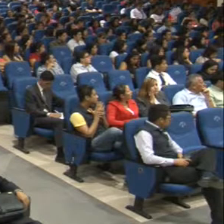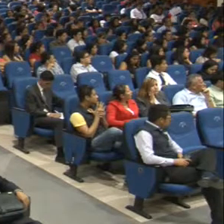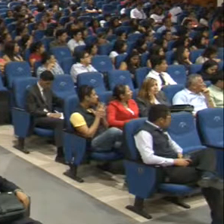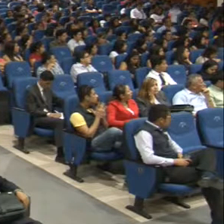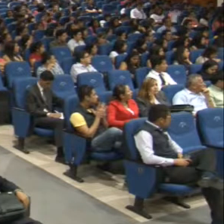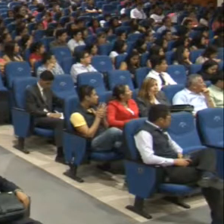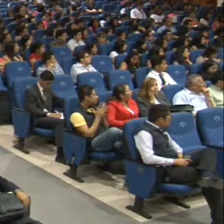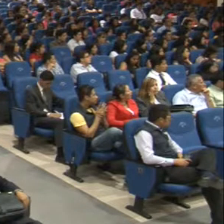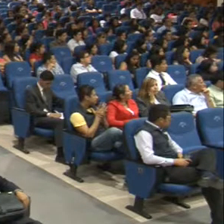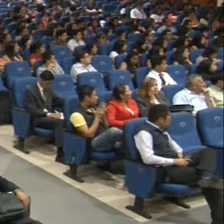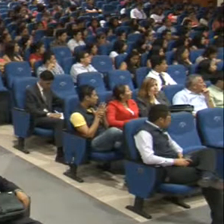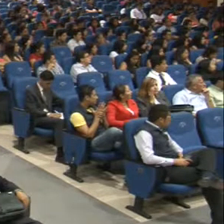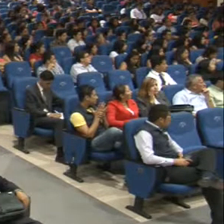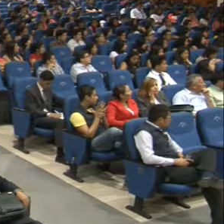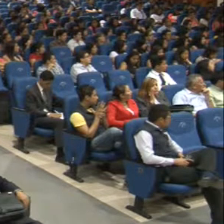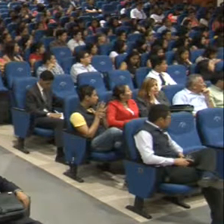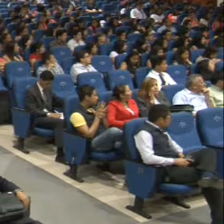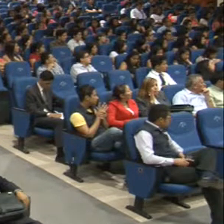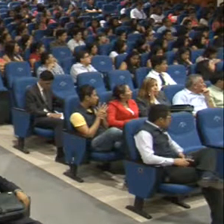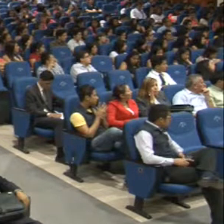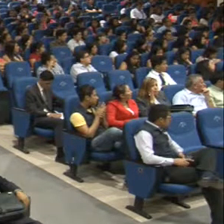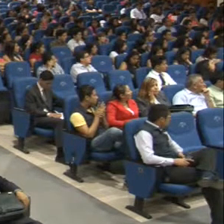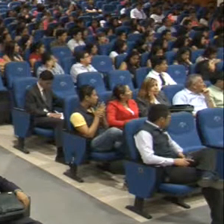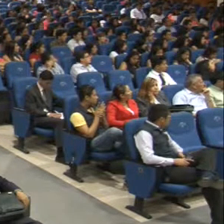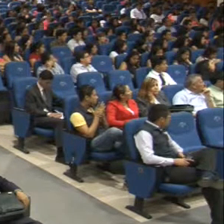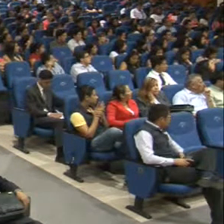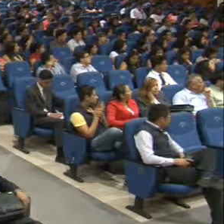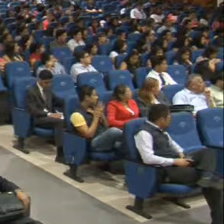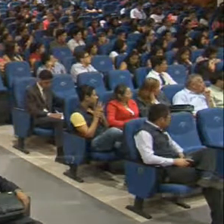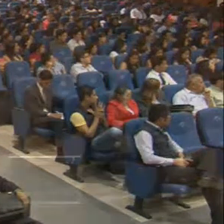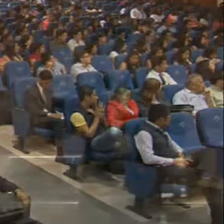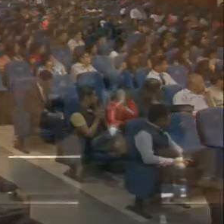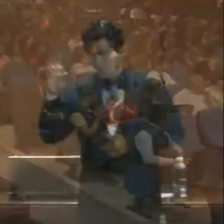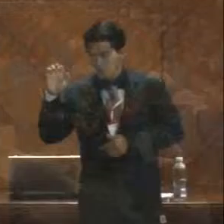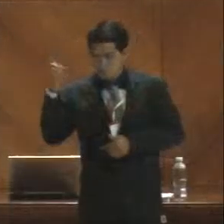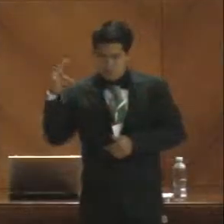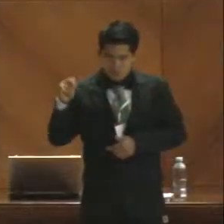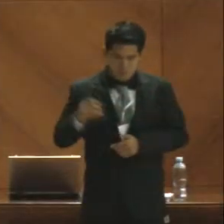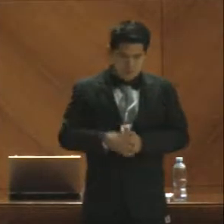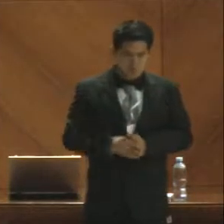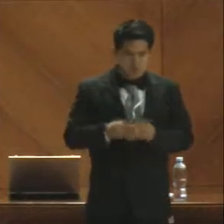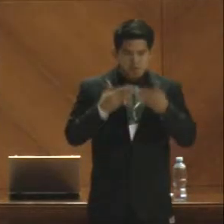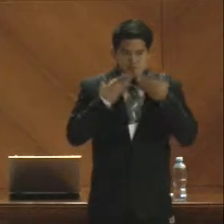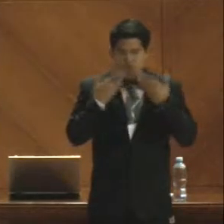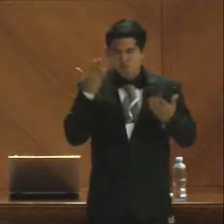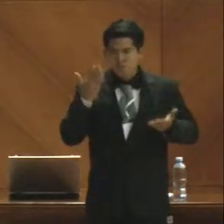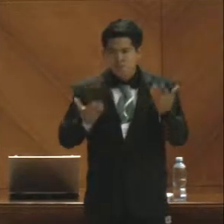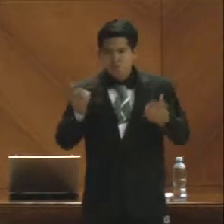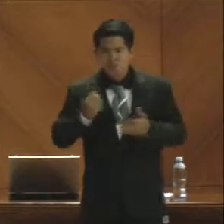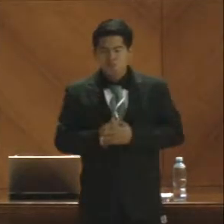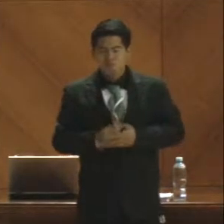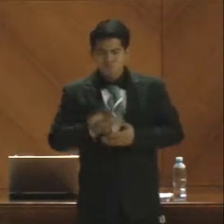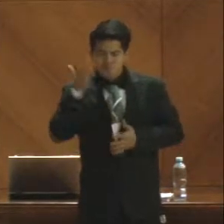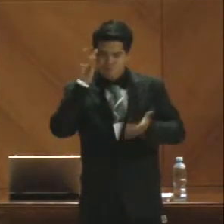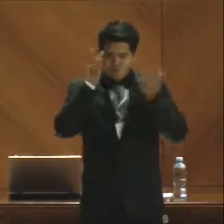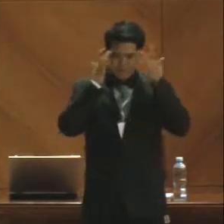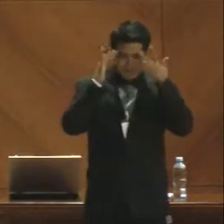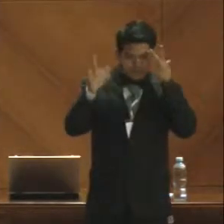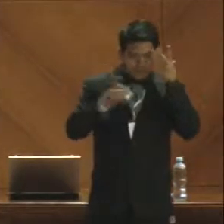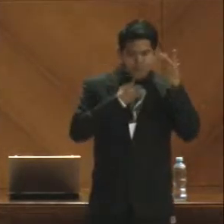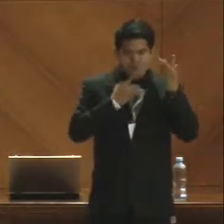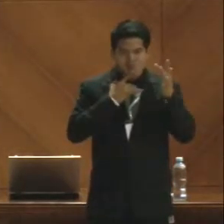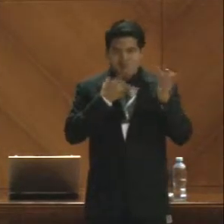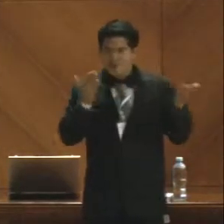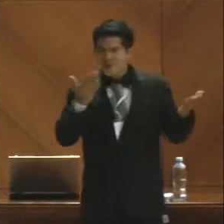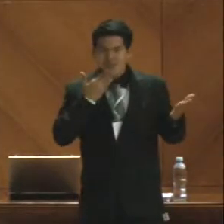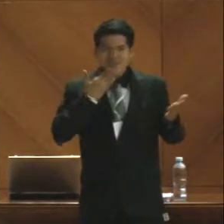Snowden. Eso no es nada más la evidencia de lo preocupante que es para los Estados Unidos el hecho de que esta información se haya hecho